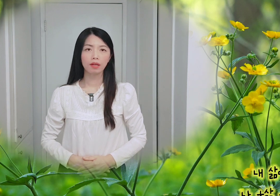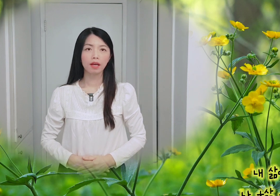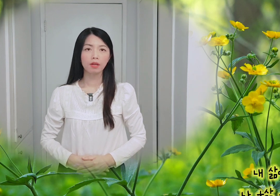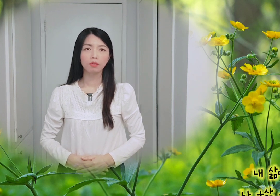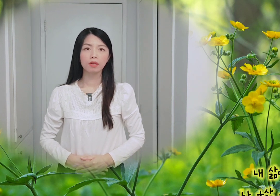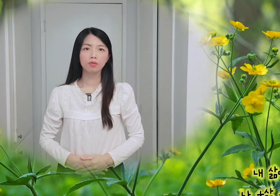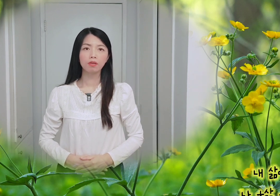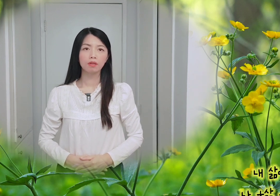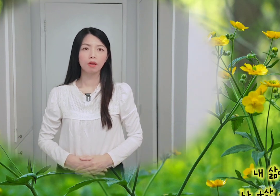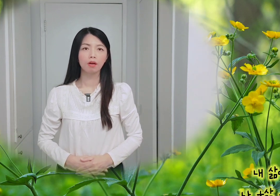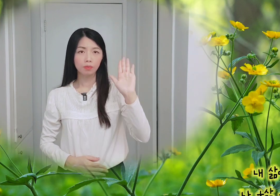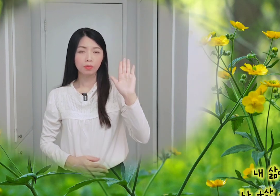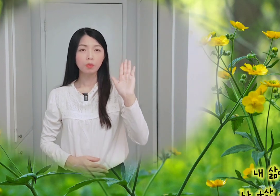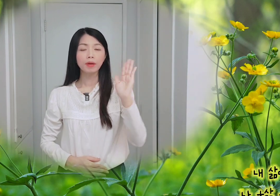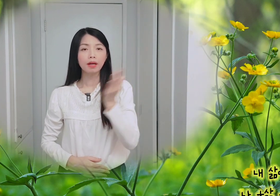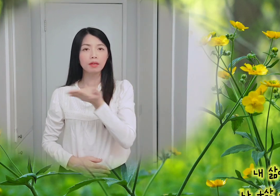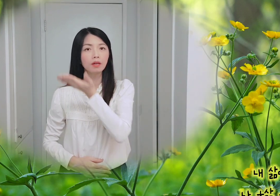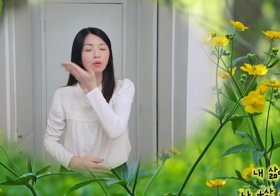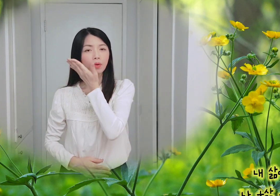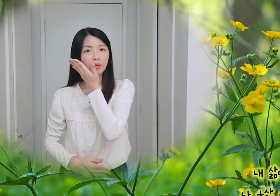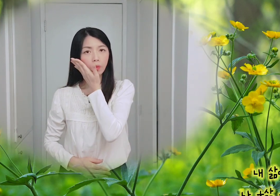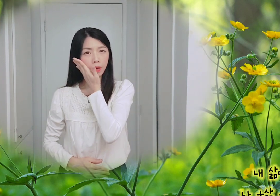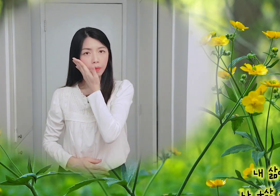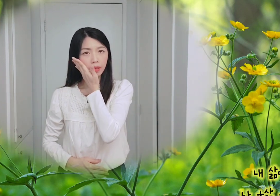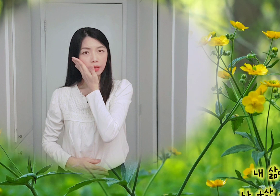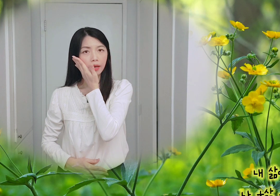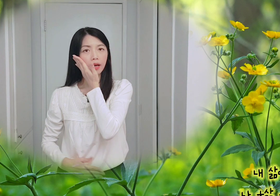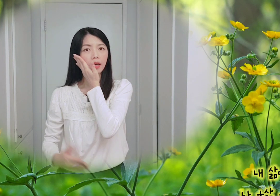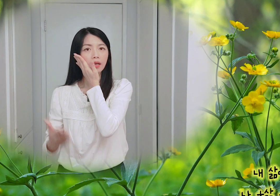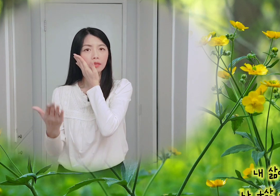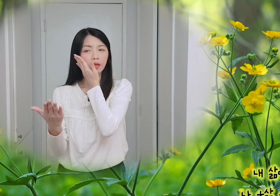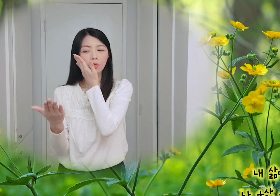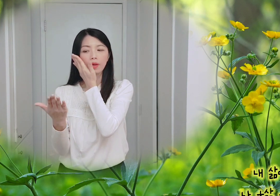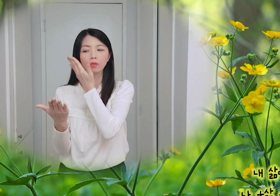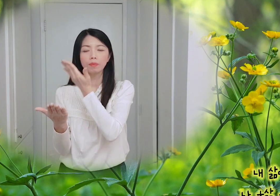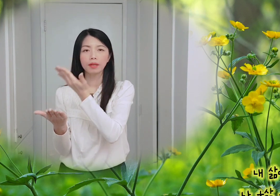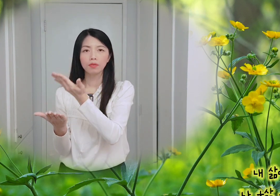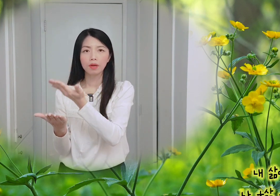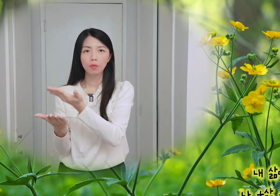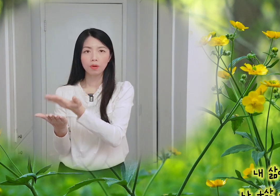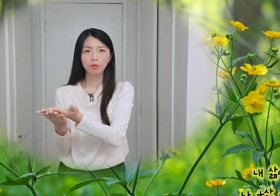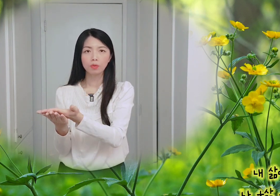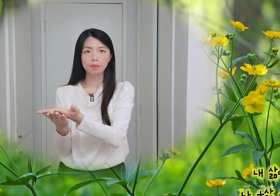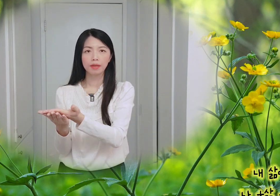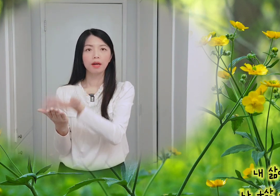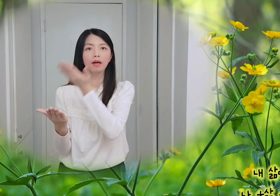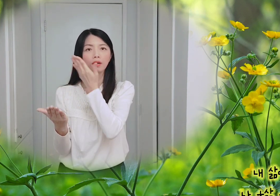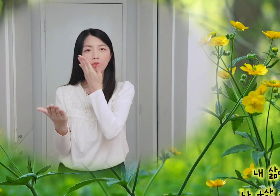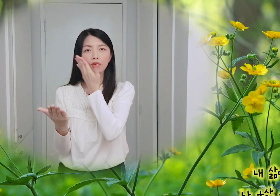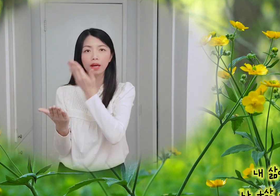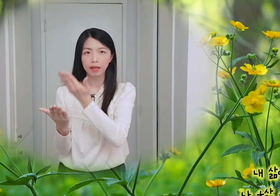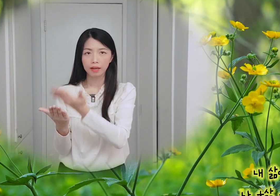중요하다, 귀하다 이런 뜻의 수어는요. 손바닥을 왼쪽 뺨에 댔다가 그대로 왼손 바닥 위에 올려놓으시면